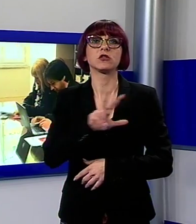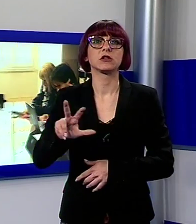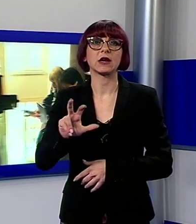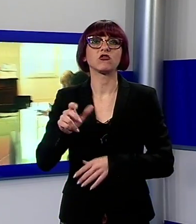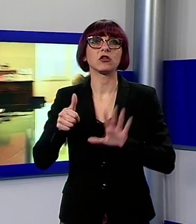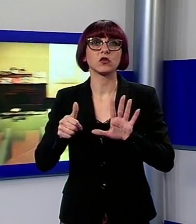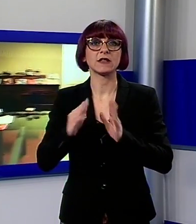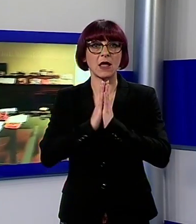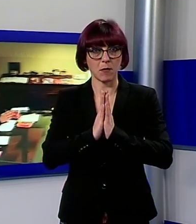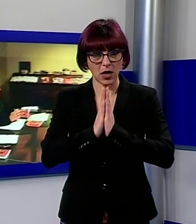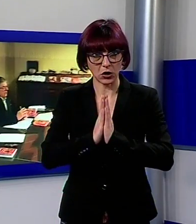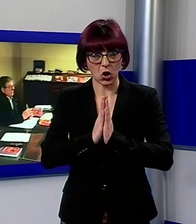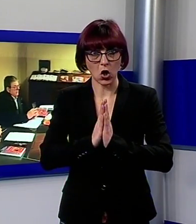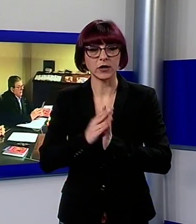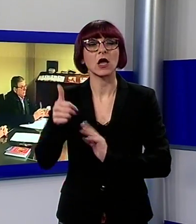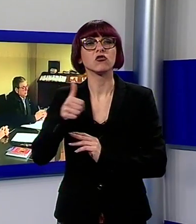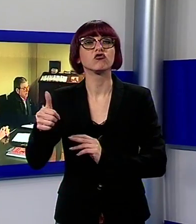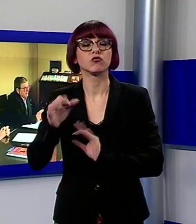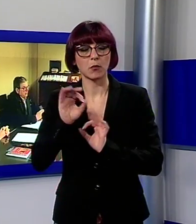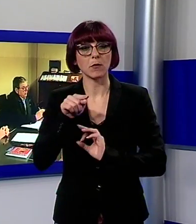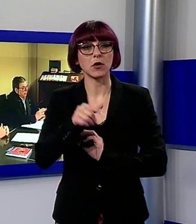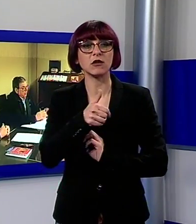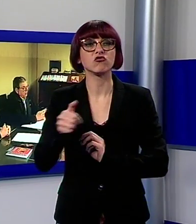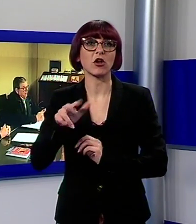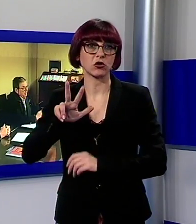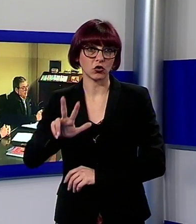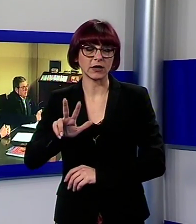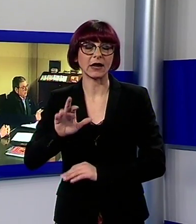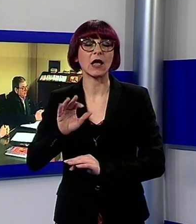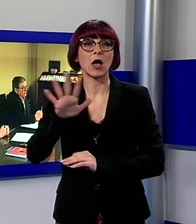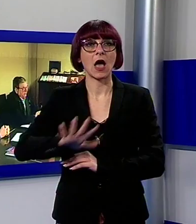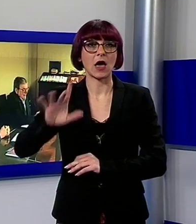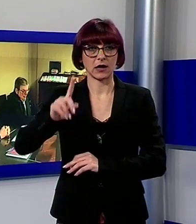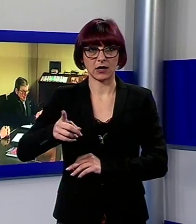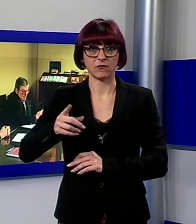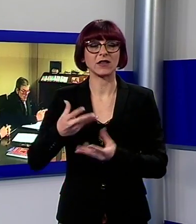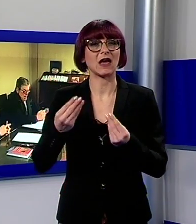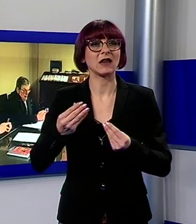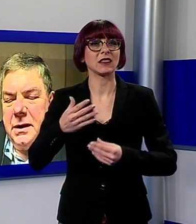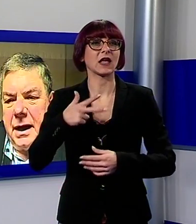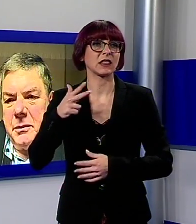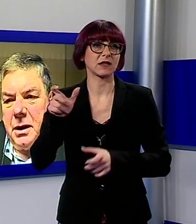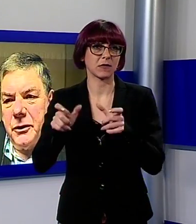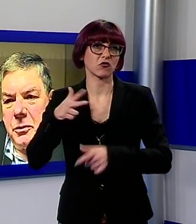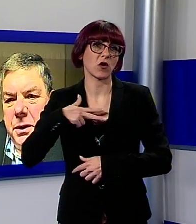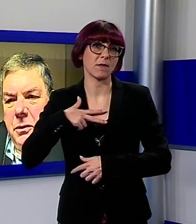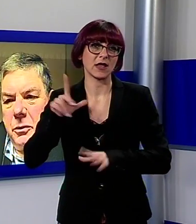e 150 preti, molti dei quali sopra i 75 anni. Stiamo portando a termine questo